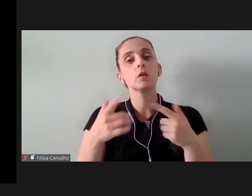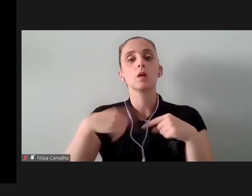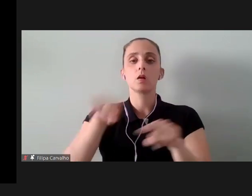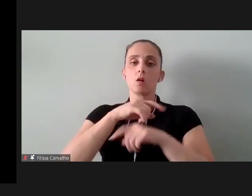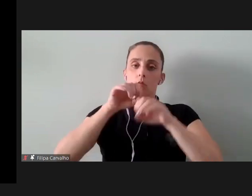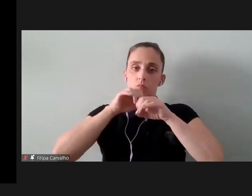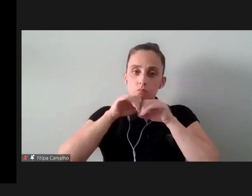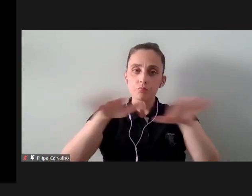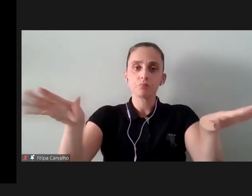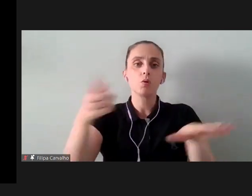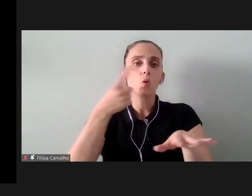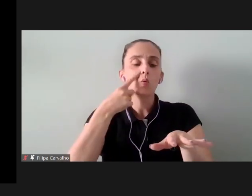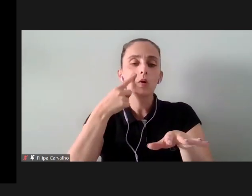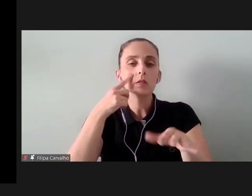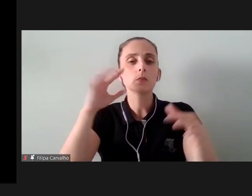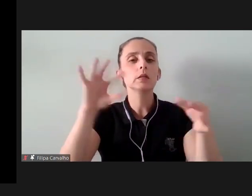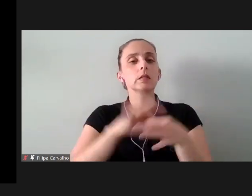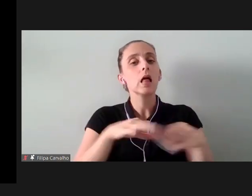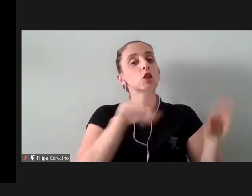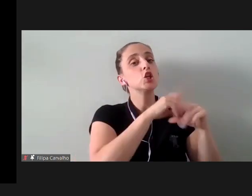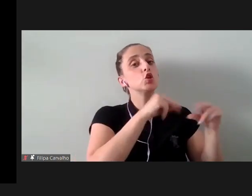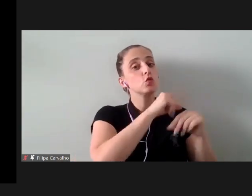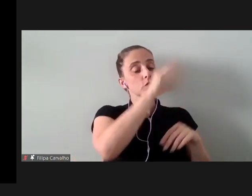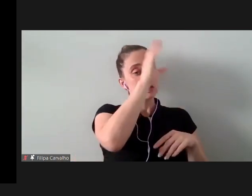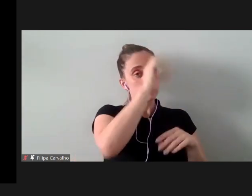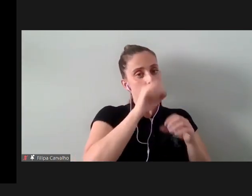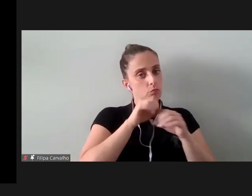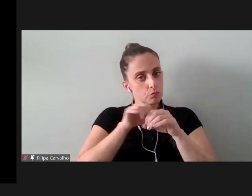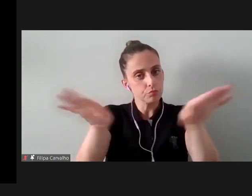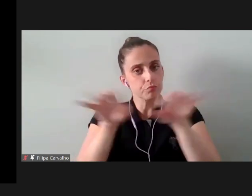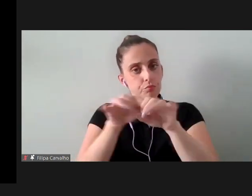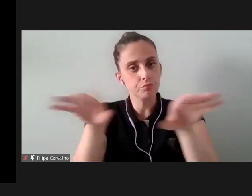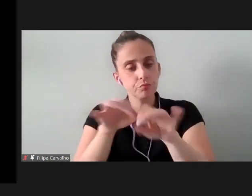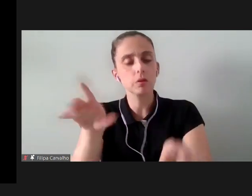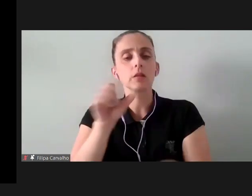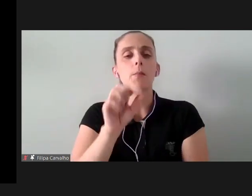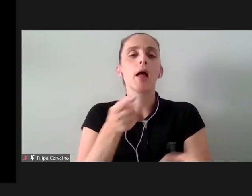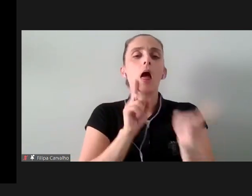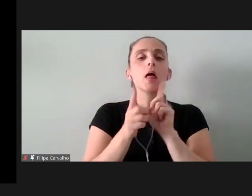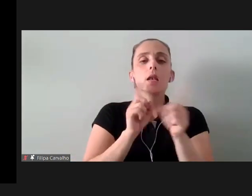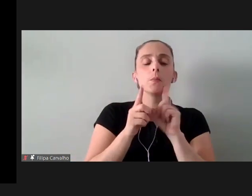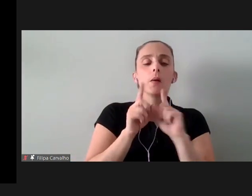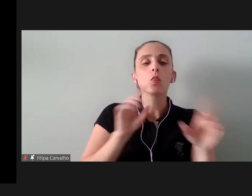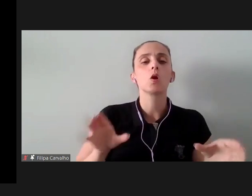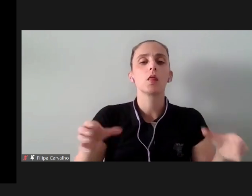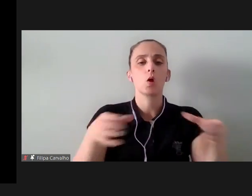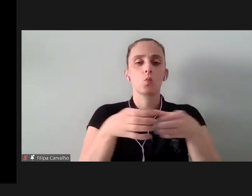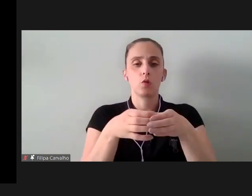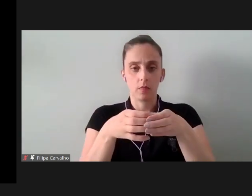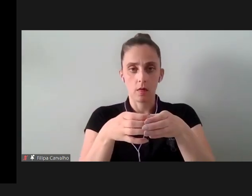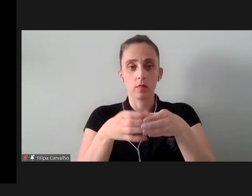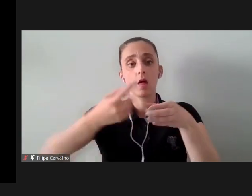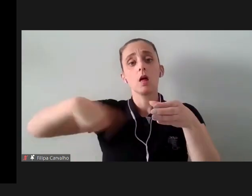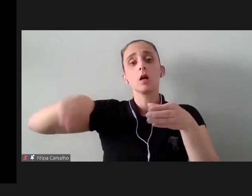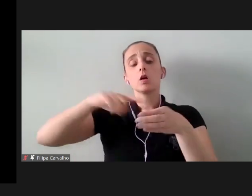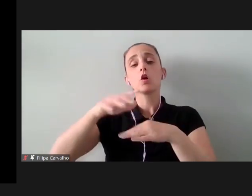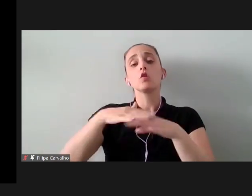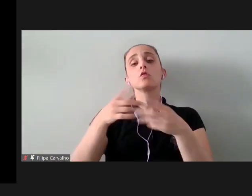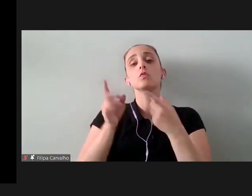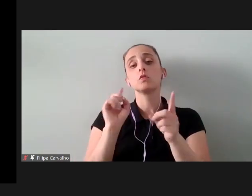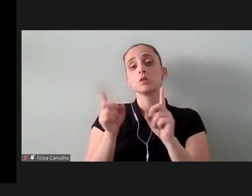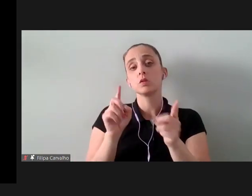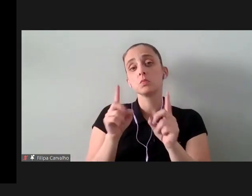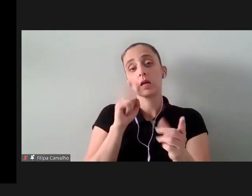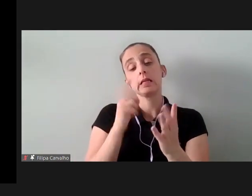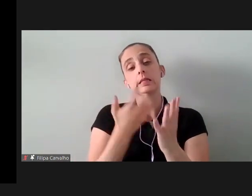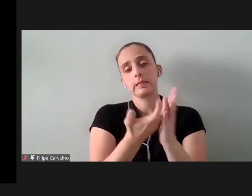de conhecimento sobre inovação no setor público e animador de comunidade. E uma das coisas que a gente faz e que vale